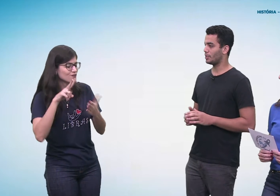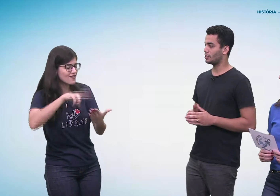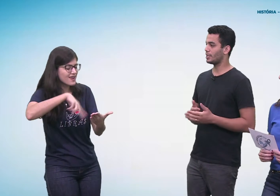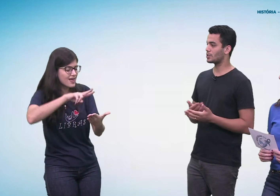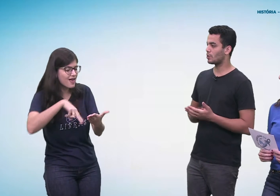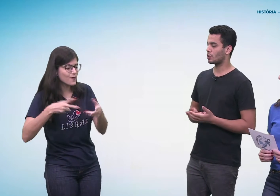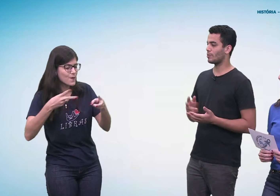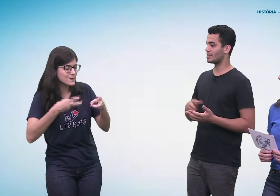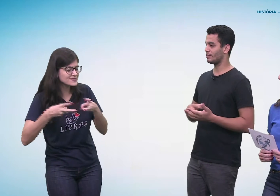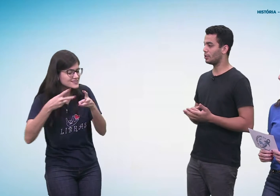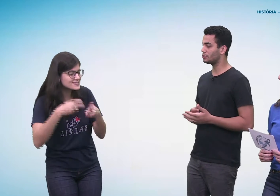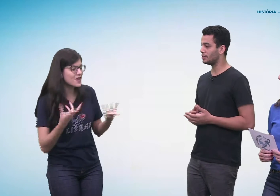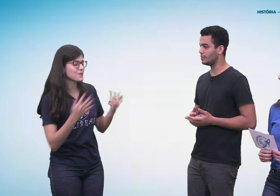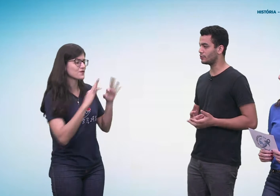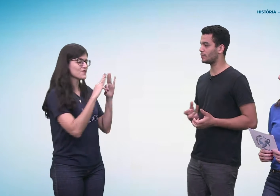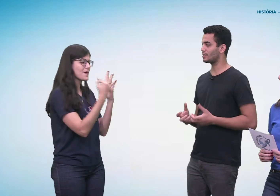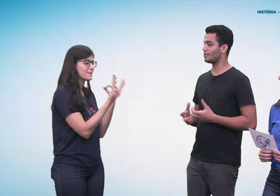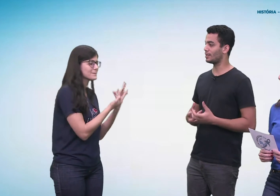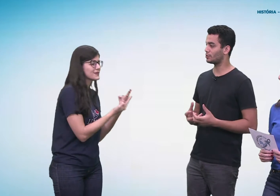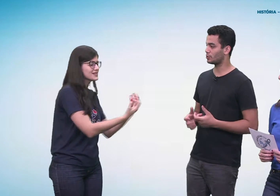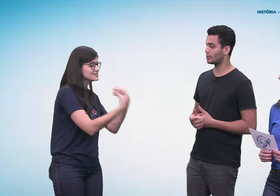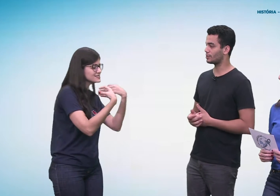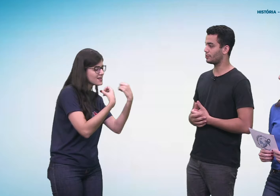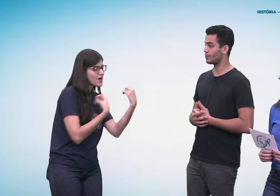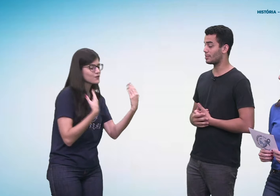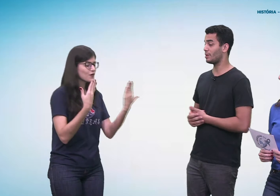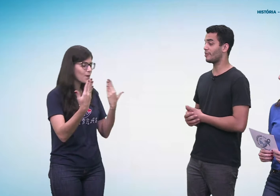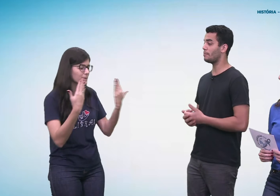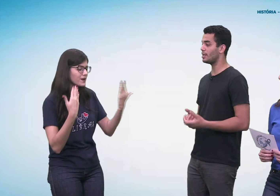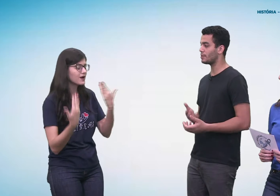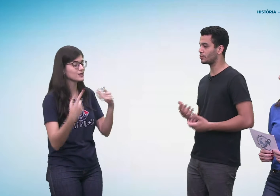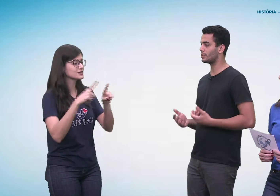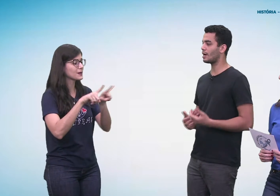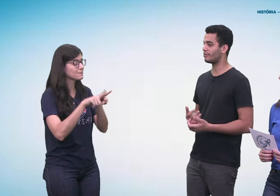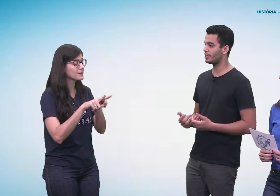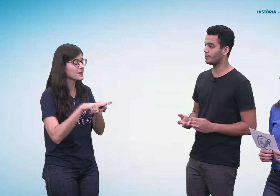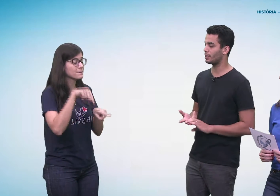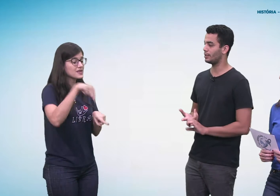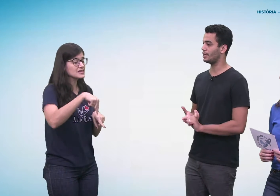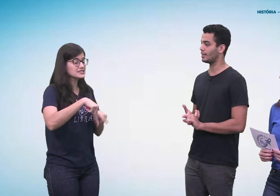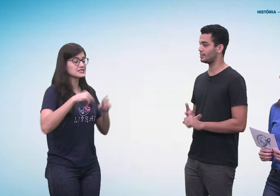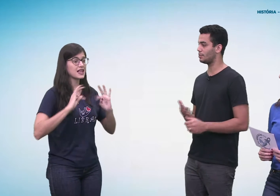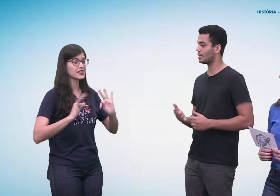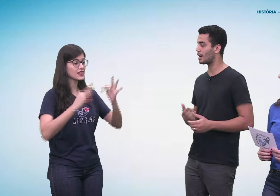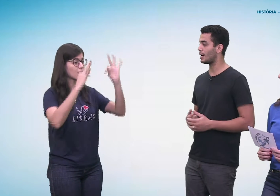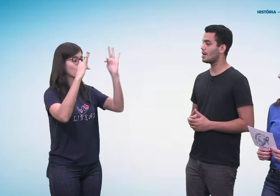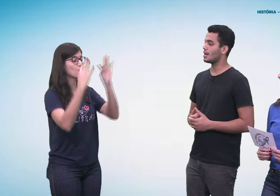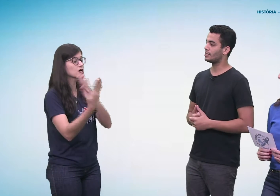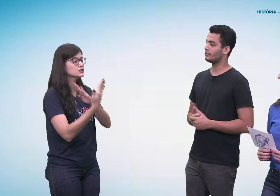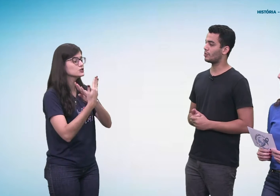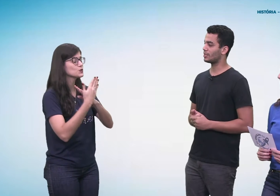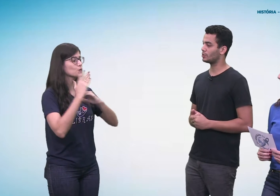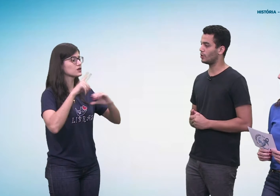na escola, começava a ler os livros, percebendo a estruturação de frase, minha família me ajudava ali a aprender, a assimilar as